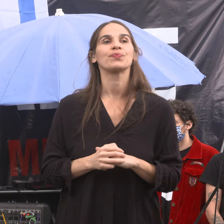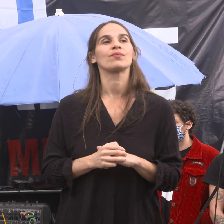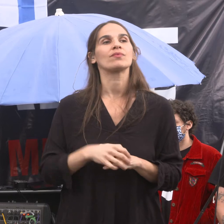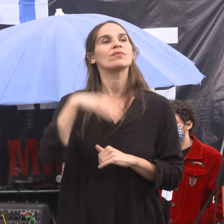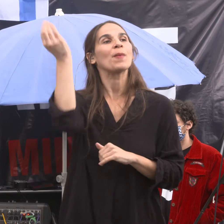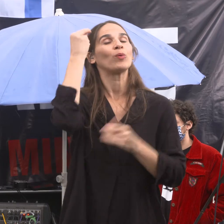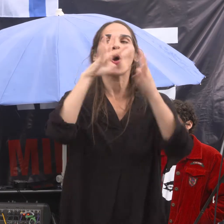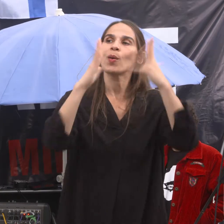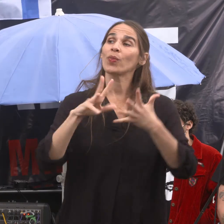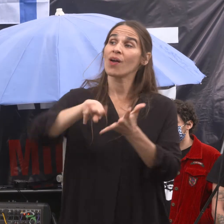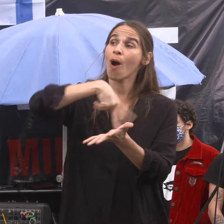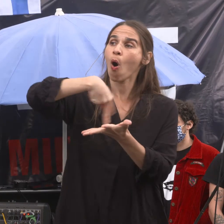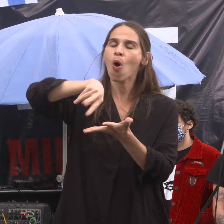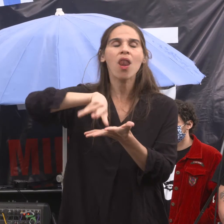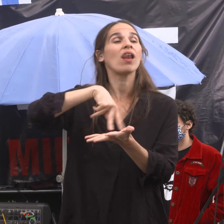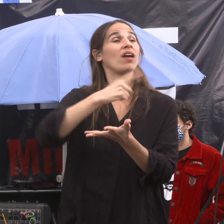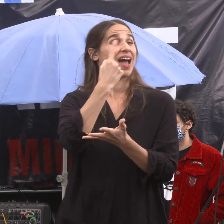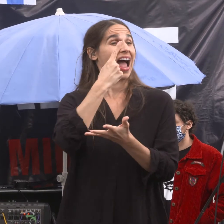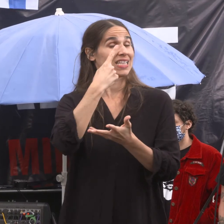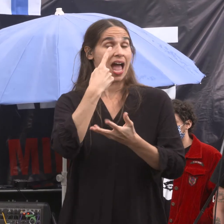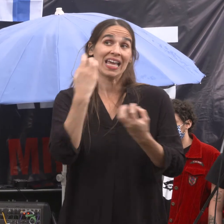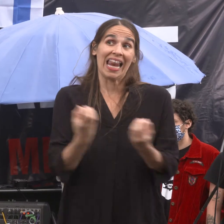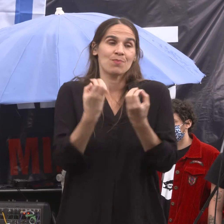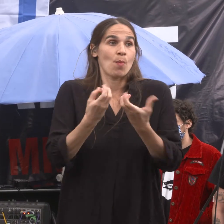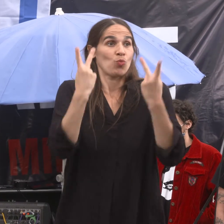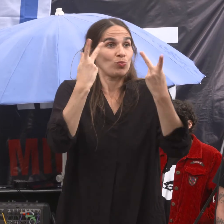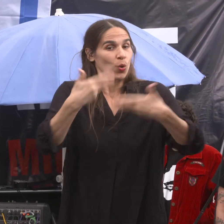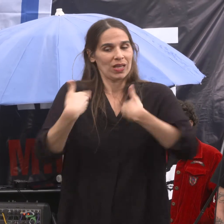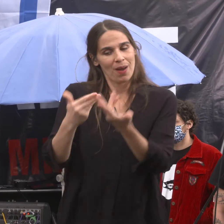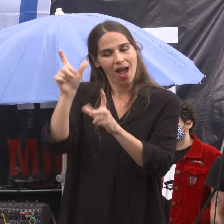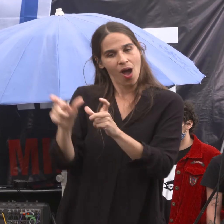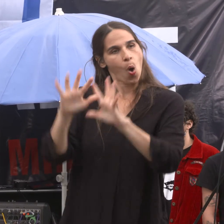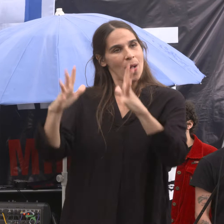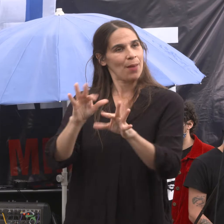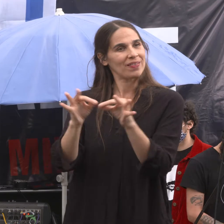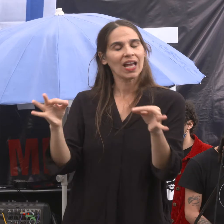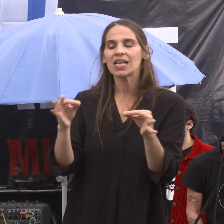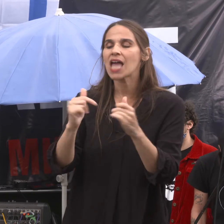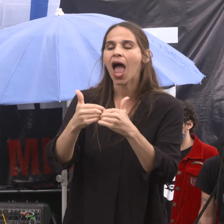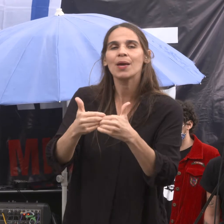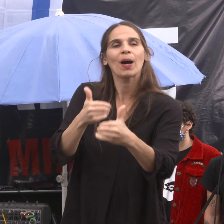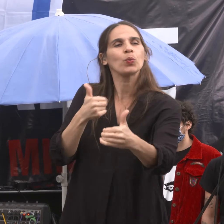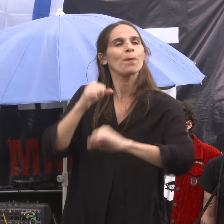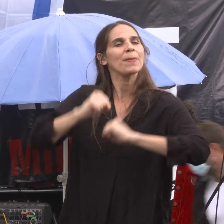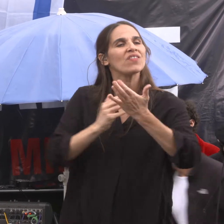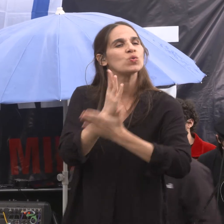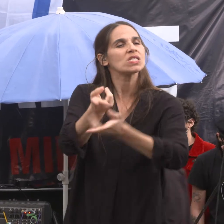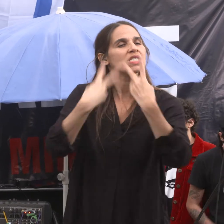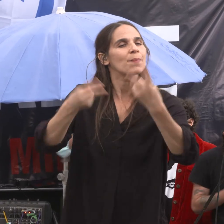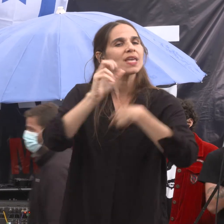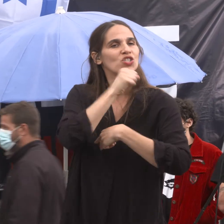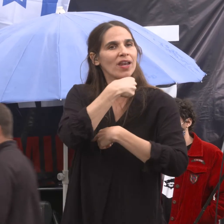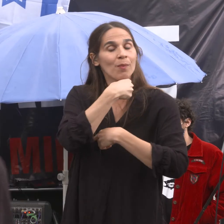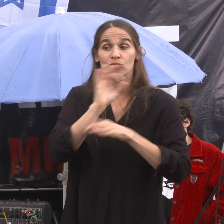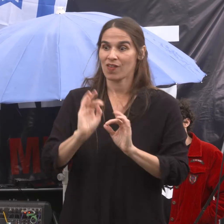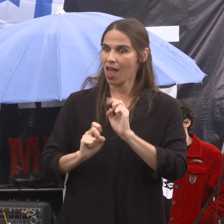בלימודי אומנות ובמחול בפרט, אחד מהכלים המשמעותיים שמקנים לאומן המתחיל הוא ההיפרדות מדפוסים ישנים כדי